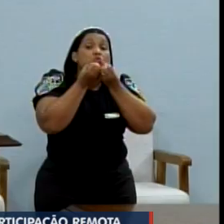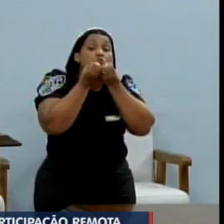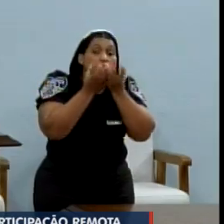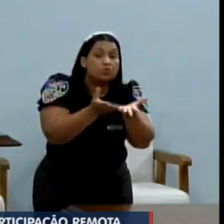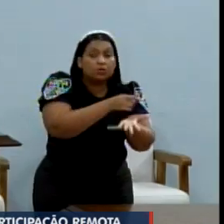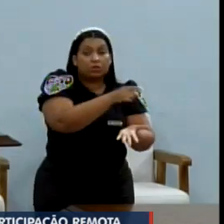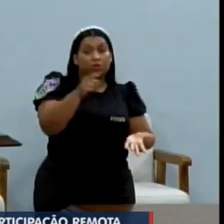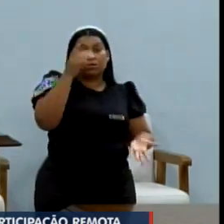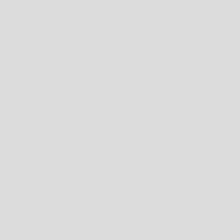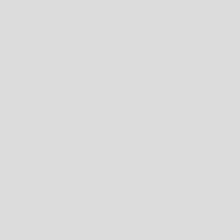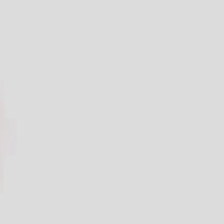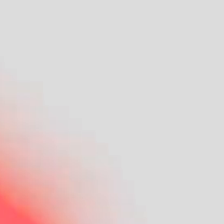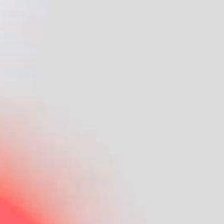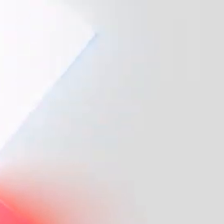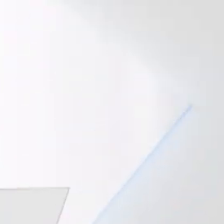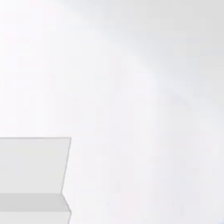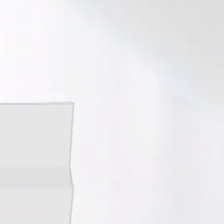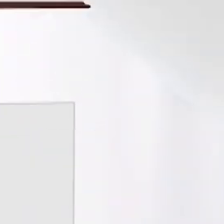Rio